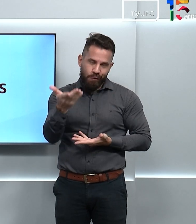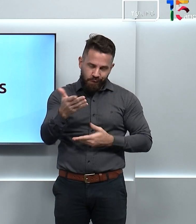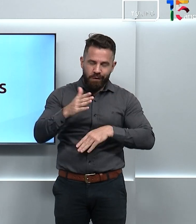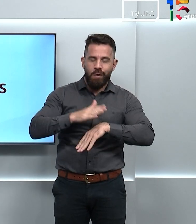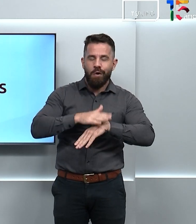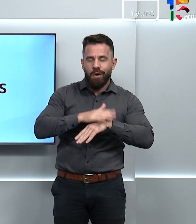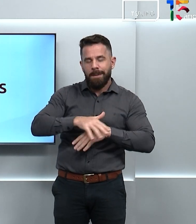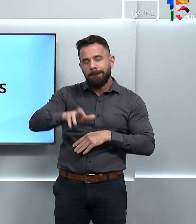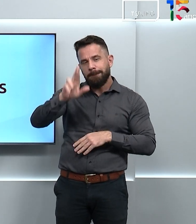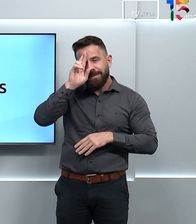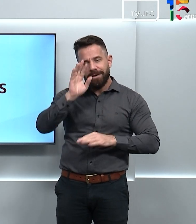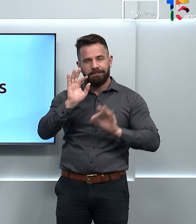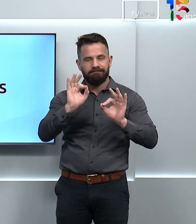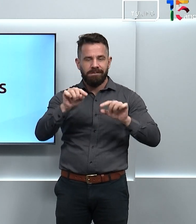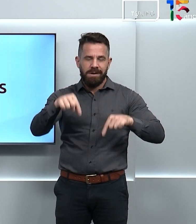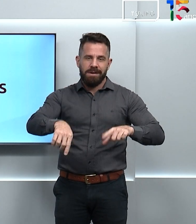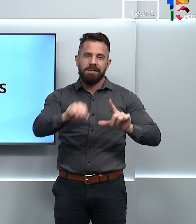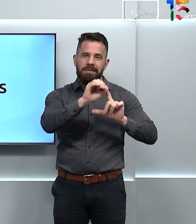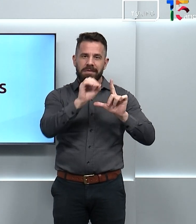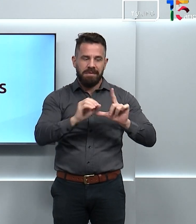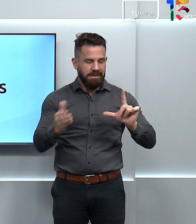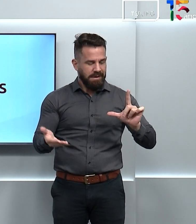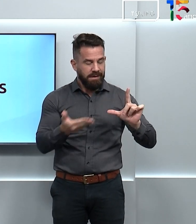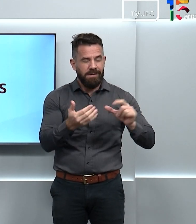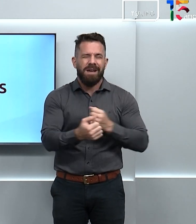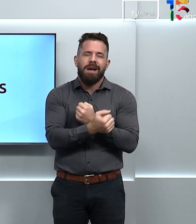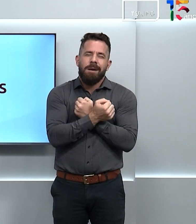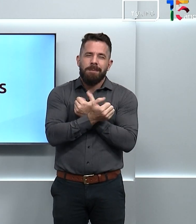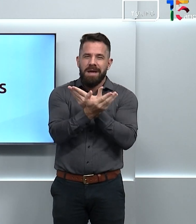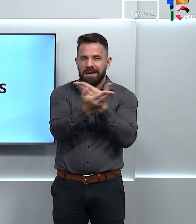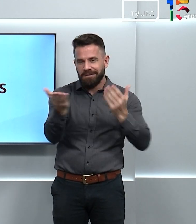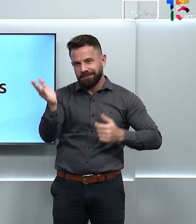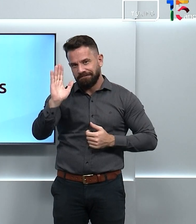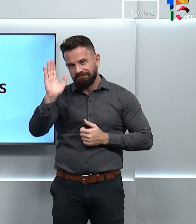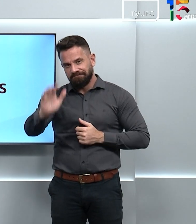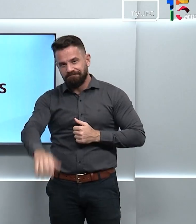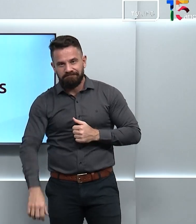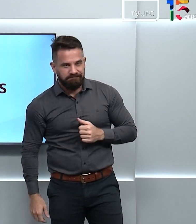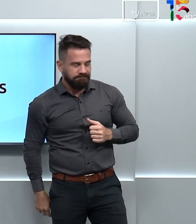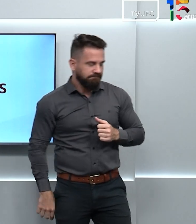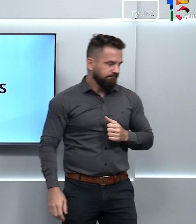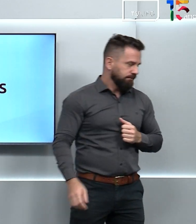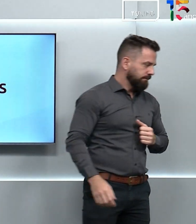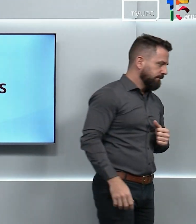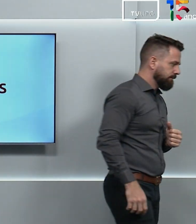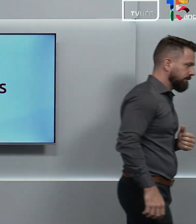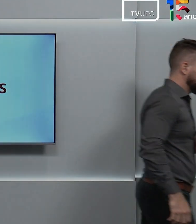amanhã, meio-dia, aqui na TV UFG. Grande abraço, até mais, tchau, tchau!